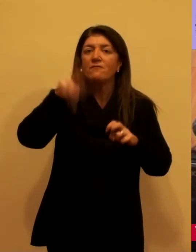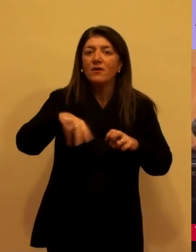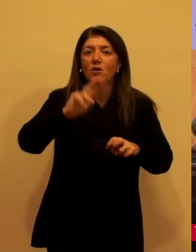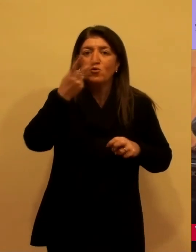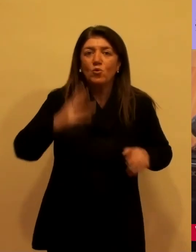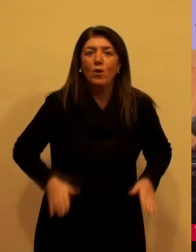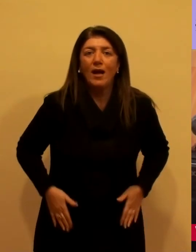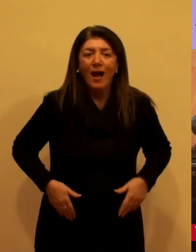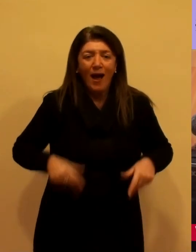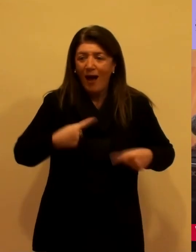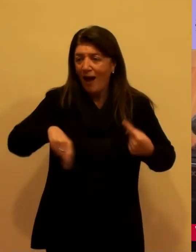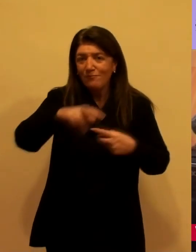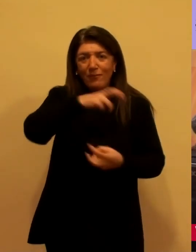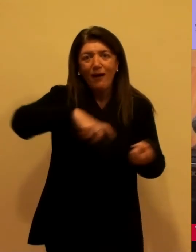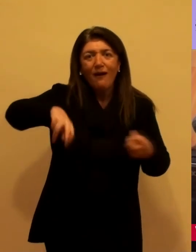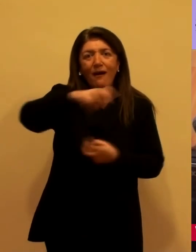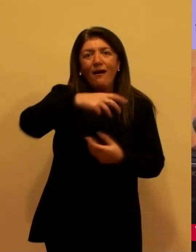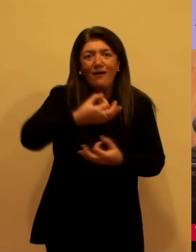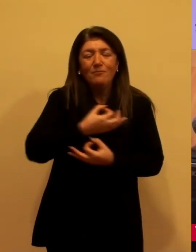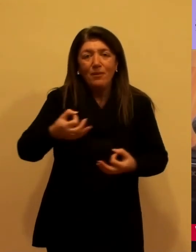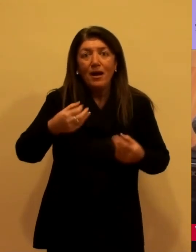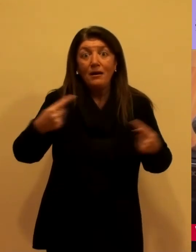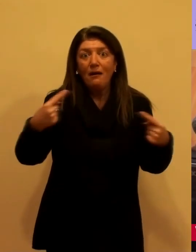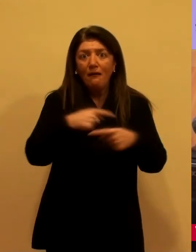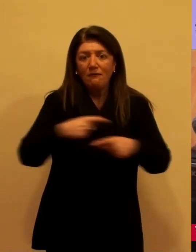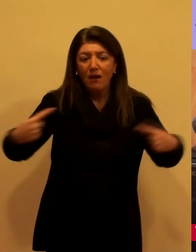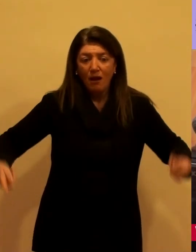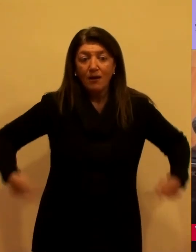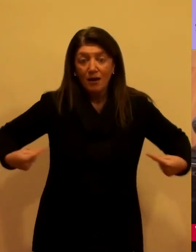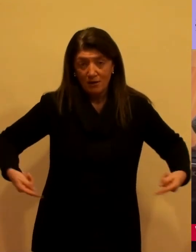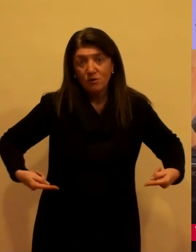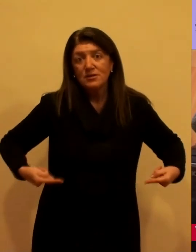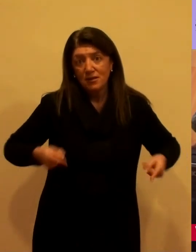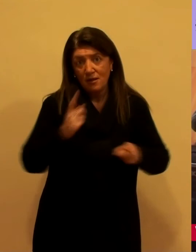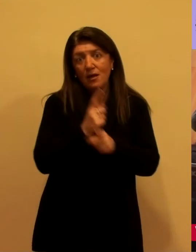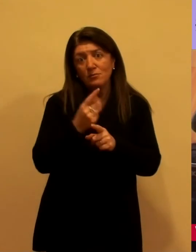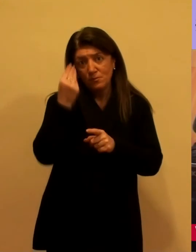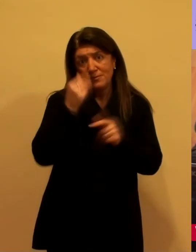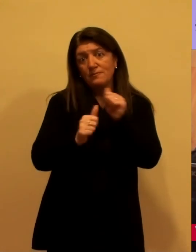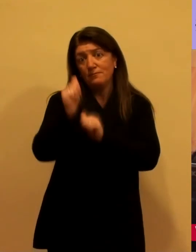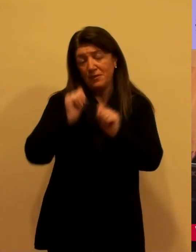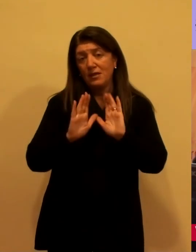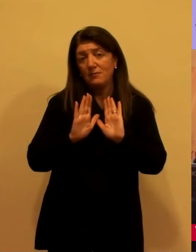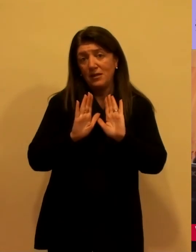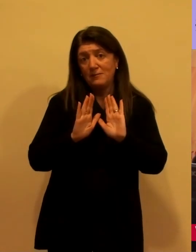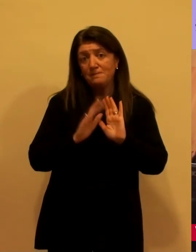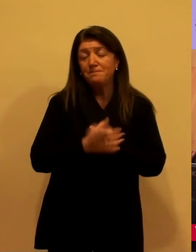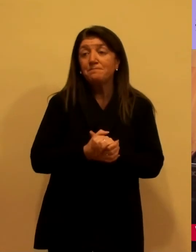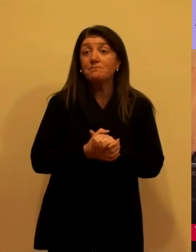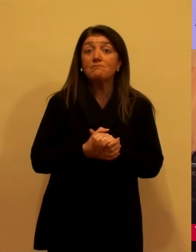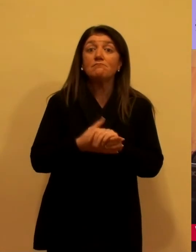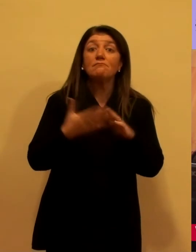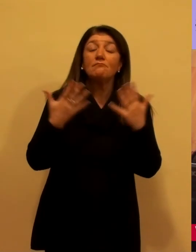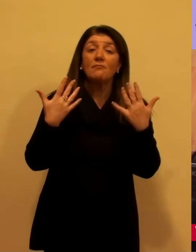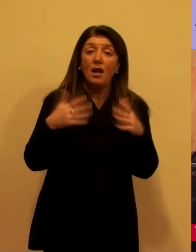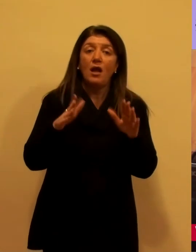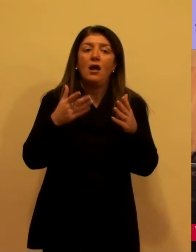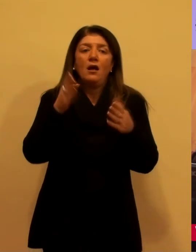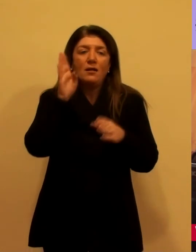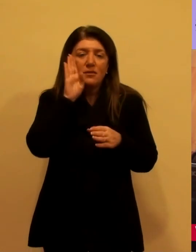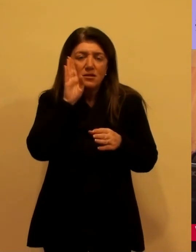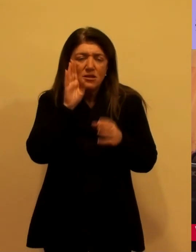spostiamo facilmente, se abbiamo delle carrozzine insomma dobbiamo tenerne conto. Certo. Quindi con tutta l'attenzione